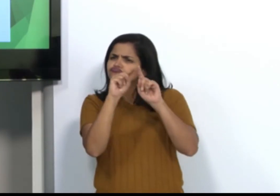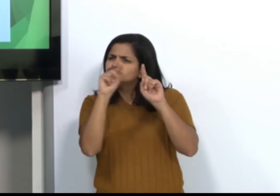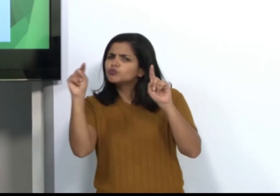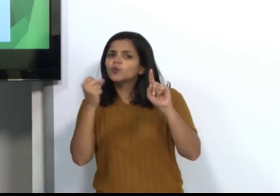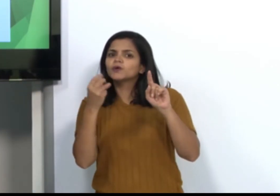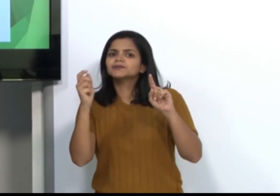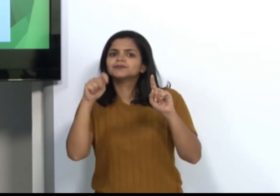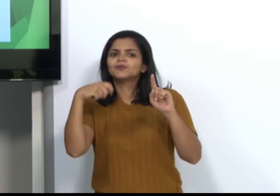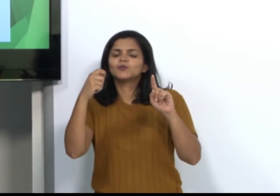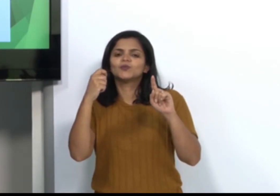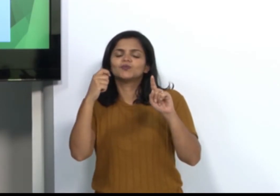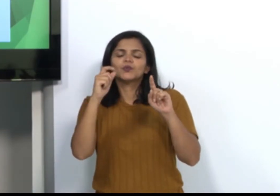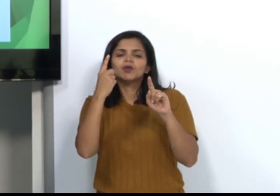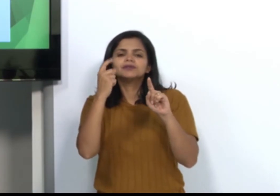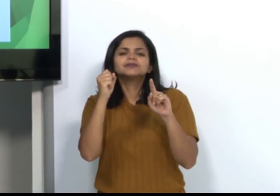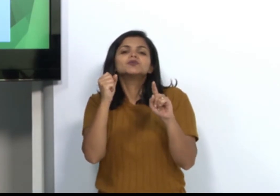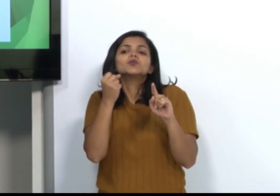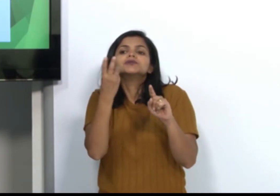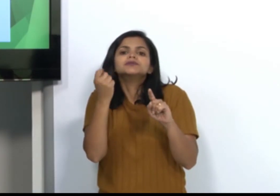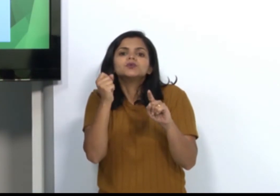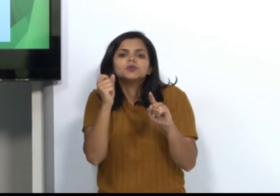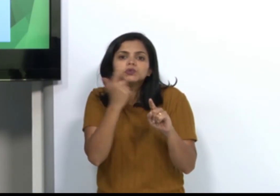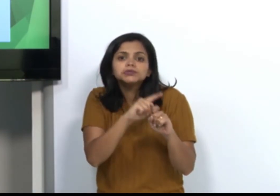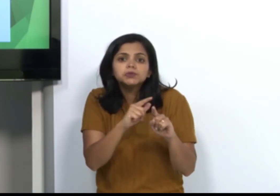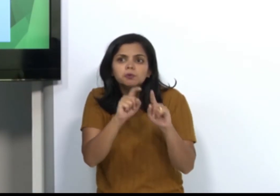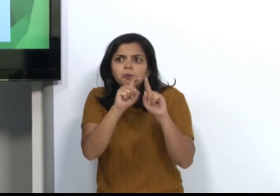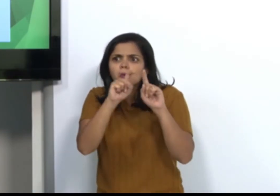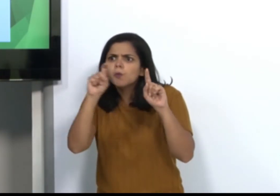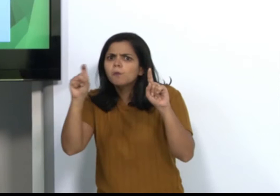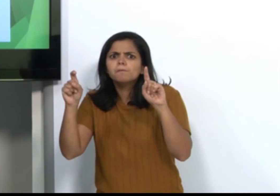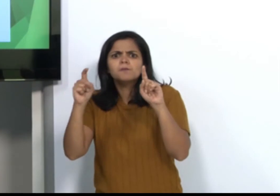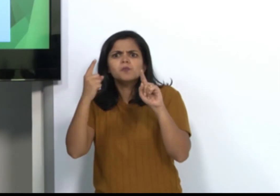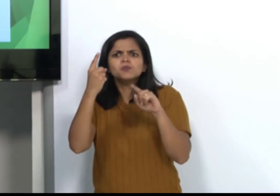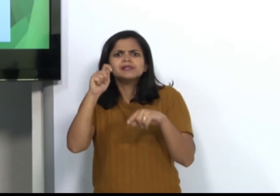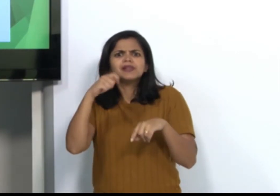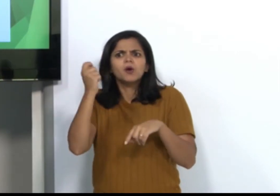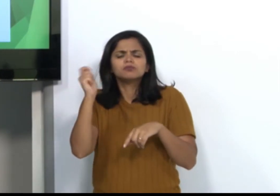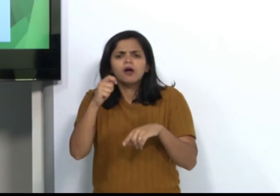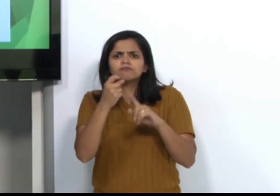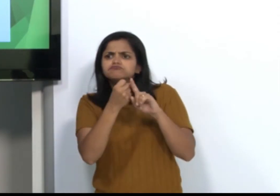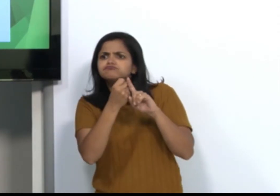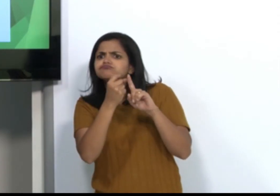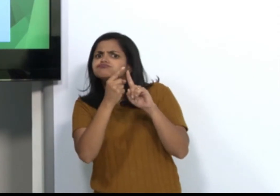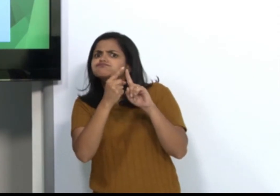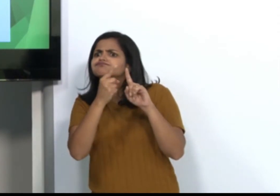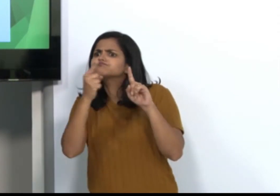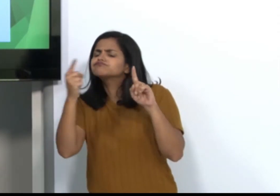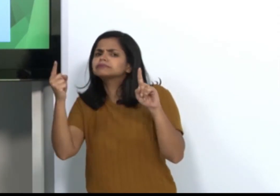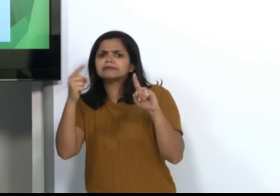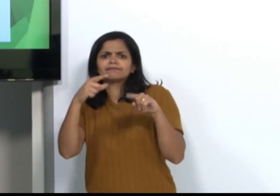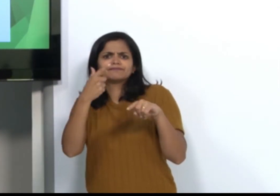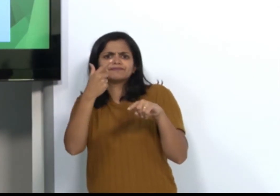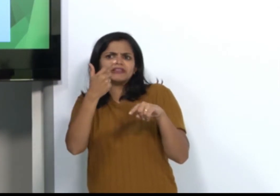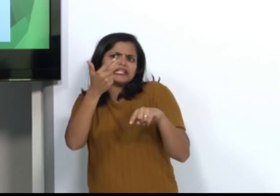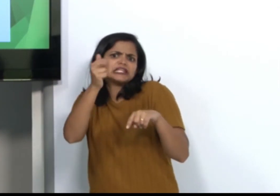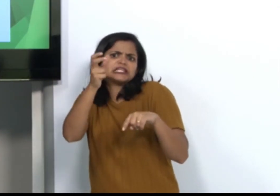tempo. Quantos segundos que foi feito o sinal? 15